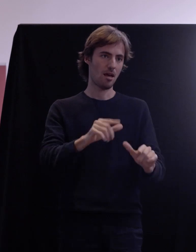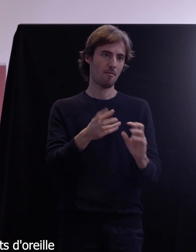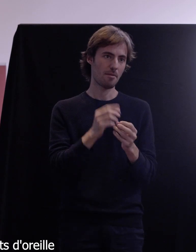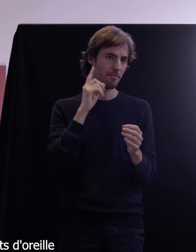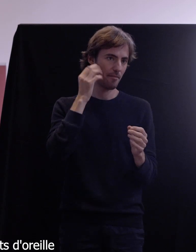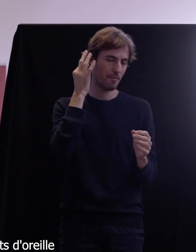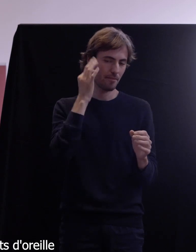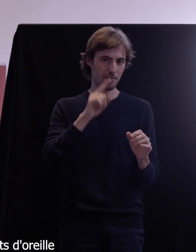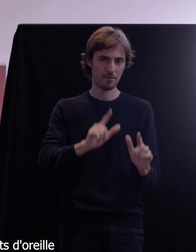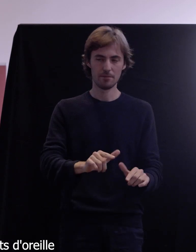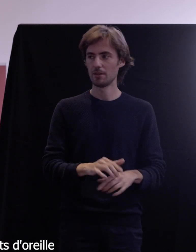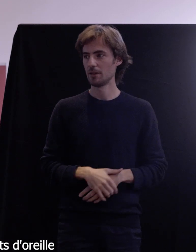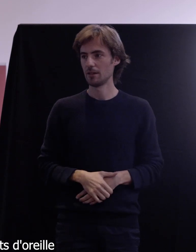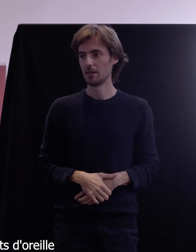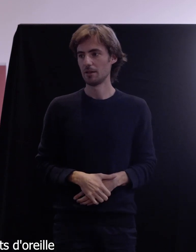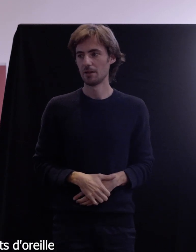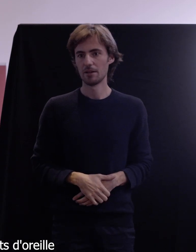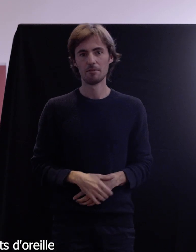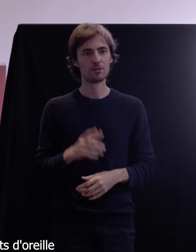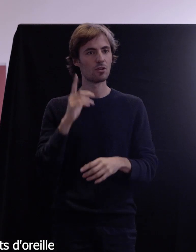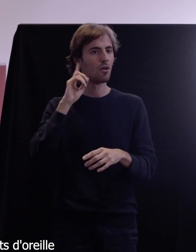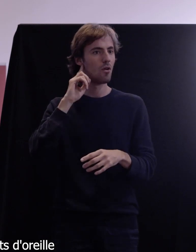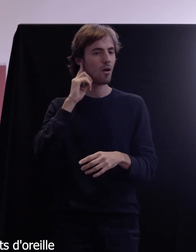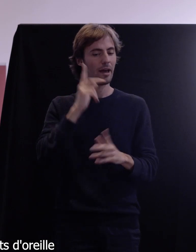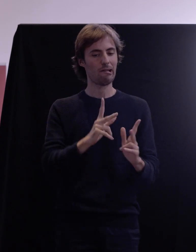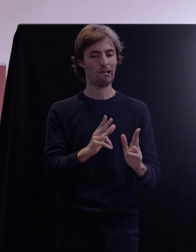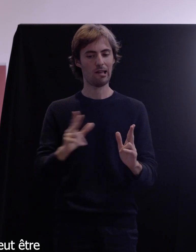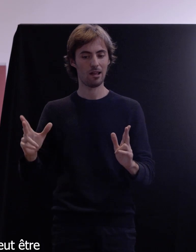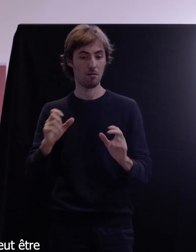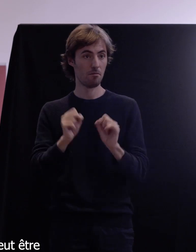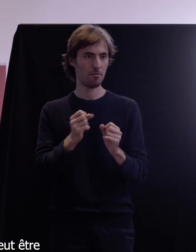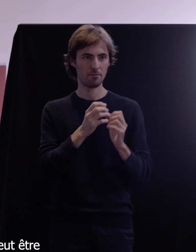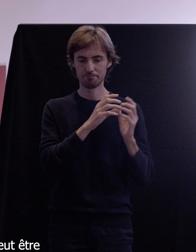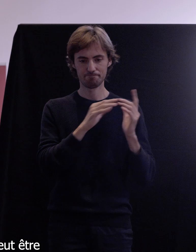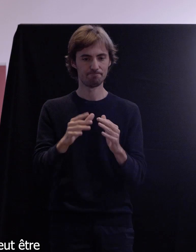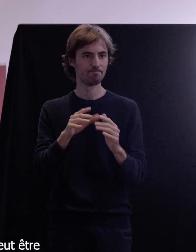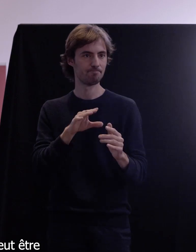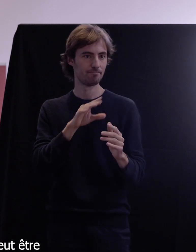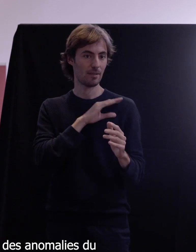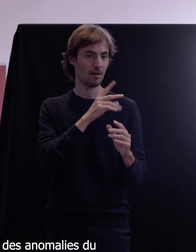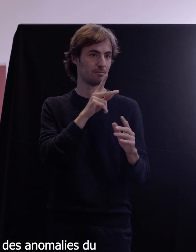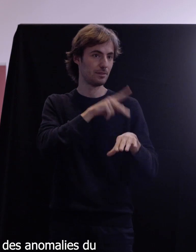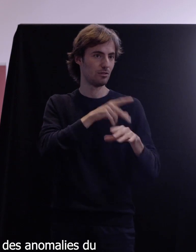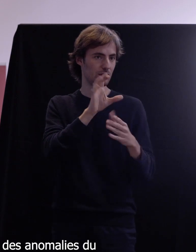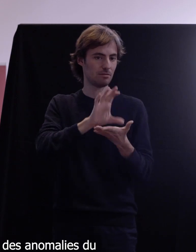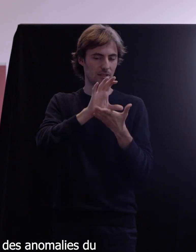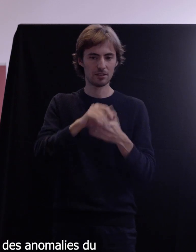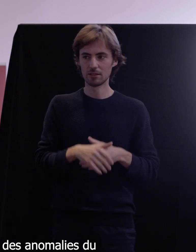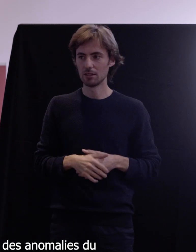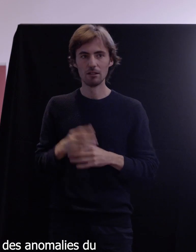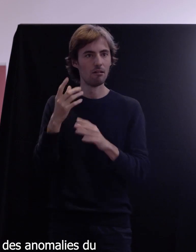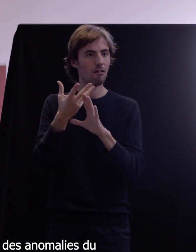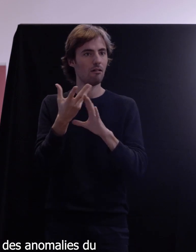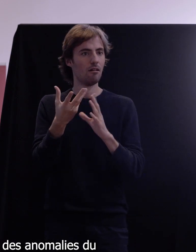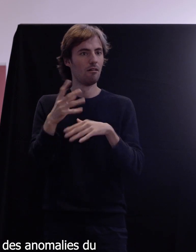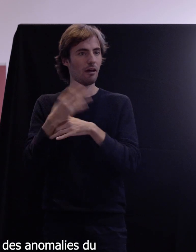de ces compartiments d'oreille peuvent être affectés. Donc ça peut être au niveau de l'oreille externe, puisqu'il peut y avoir des anomalies du